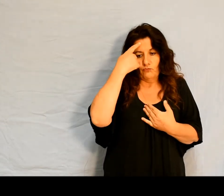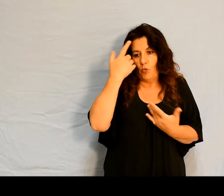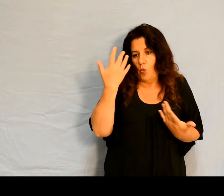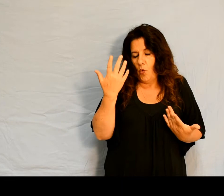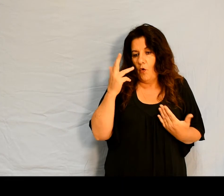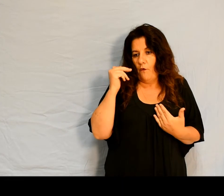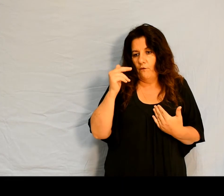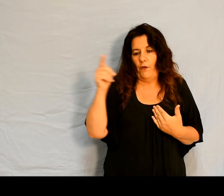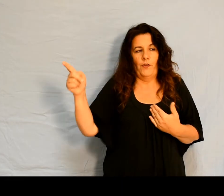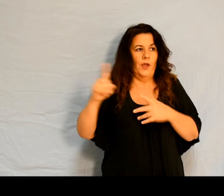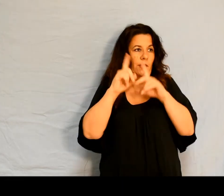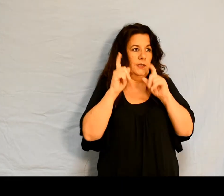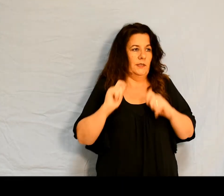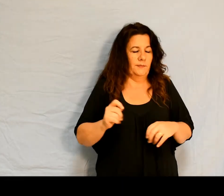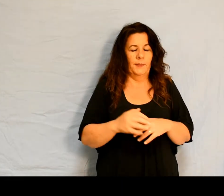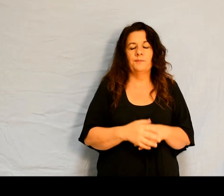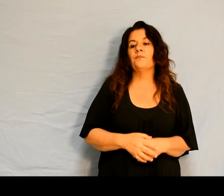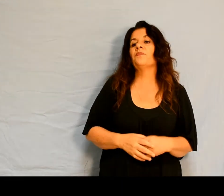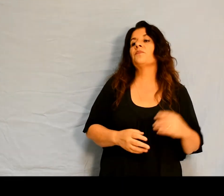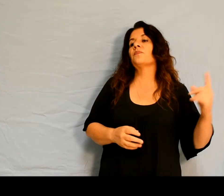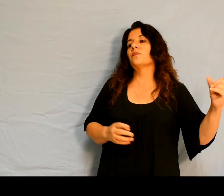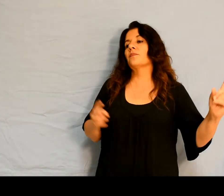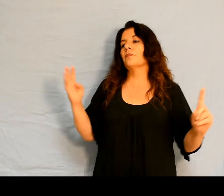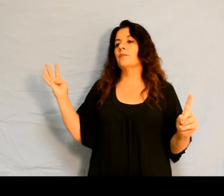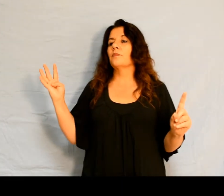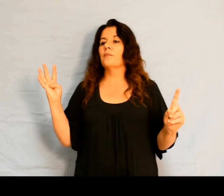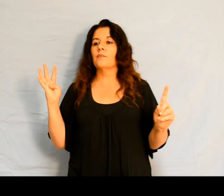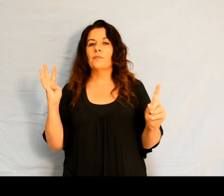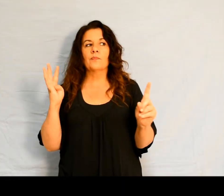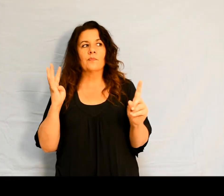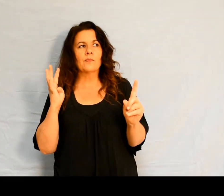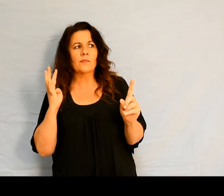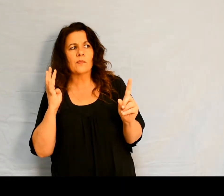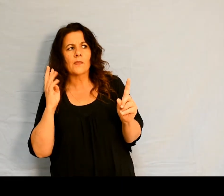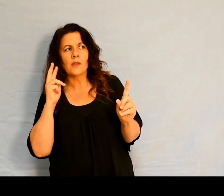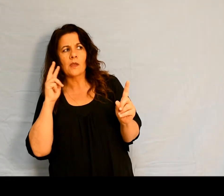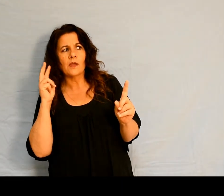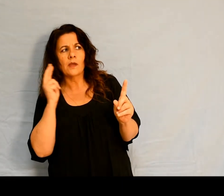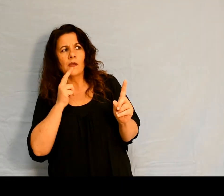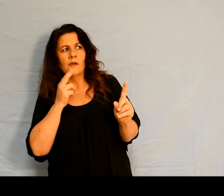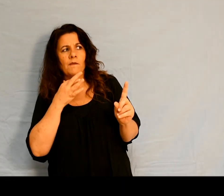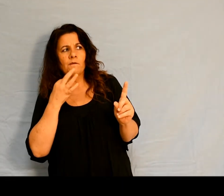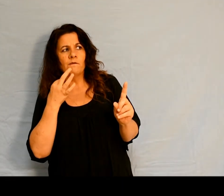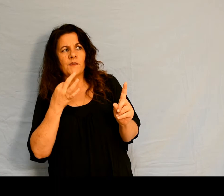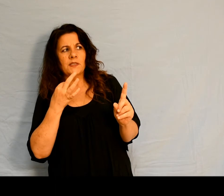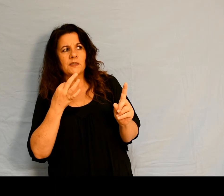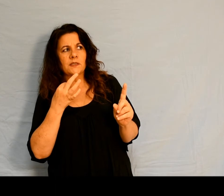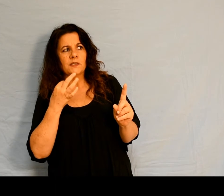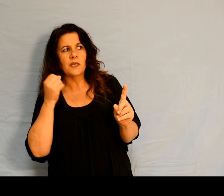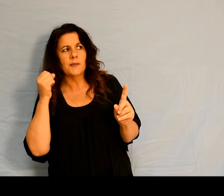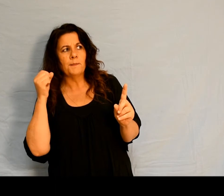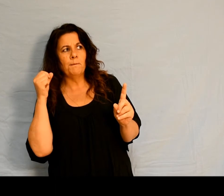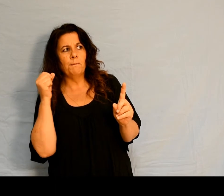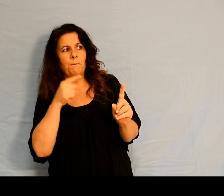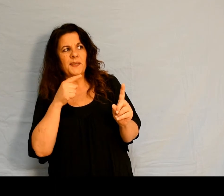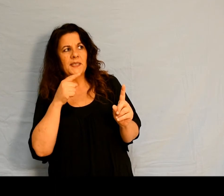Mais voyant le fils, les vignerons se dirent en eux: voici l'héritier, venez,